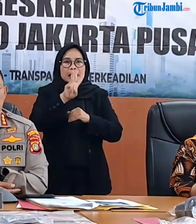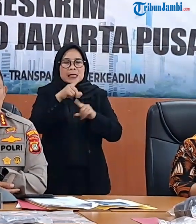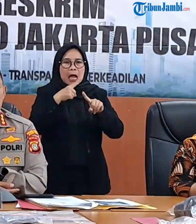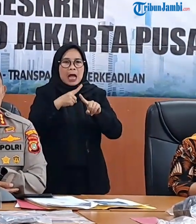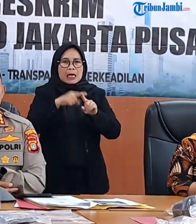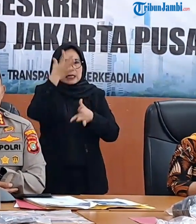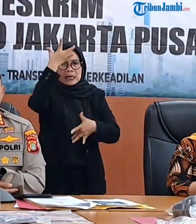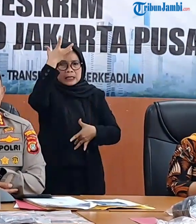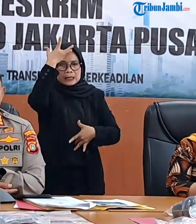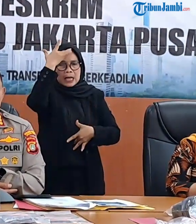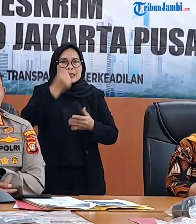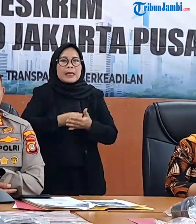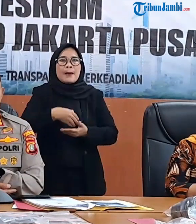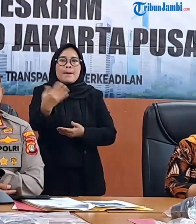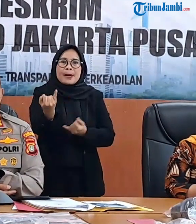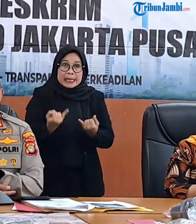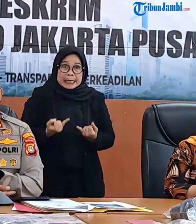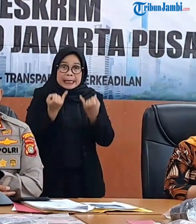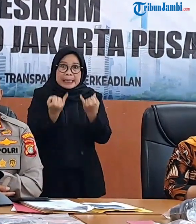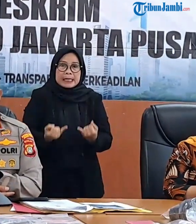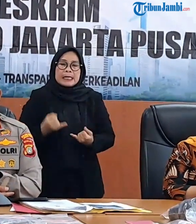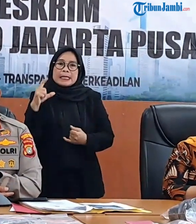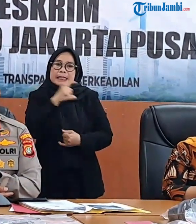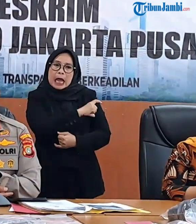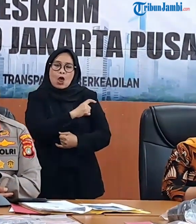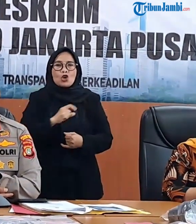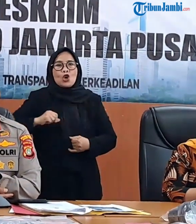tersangka mengiming-imingi calon korban